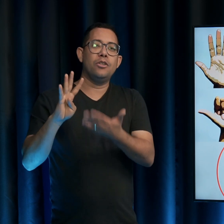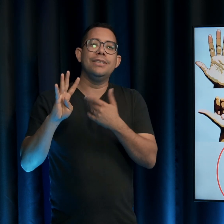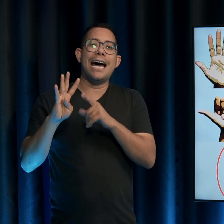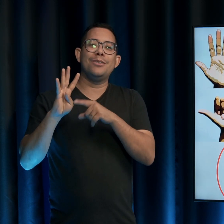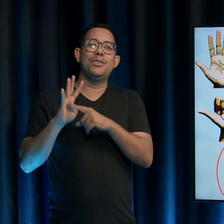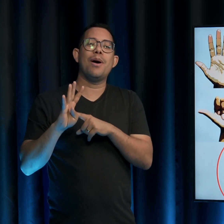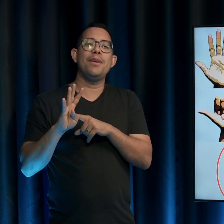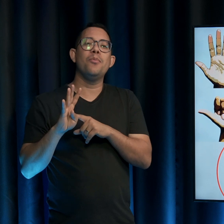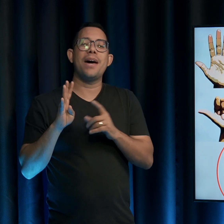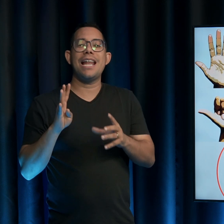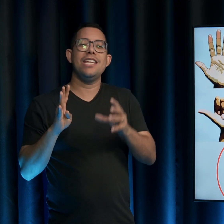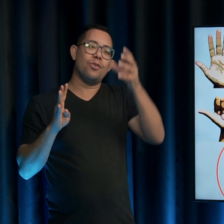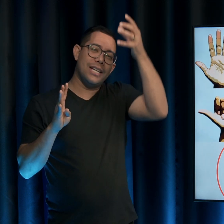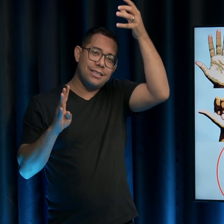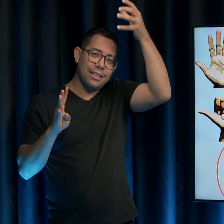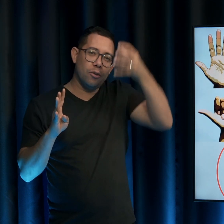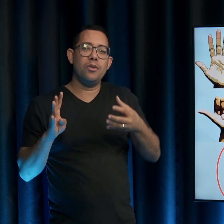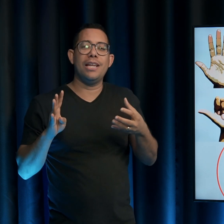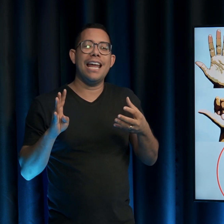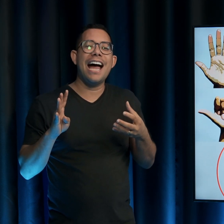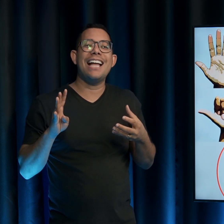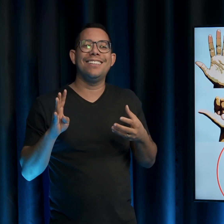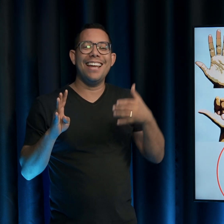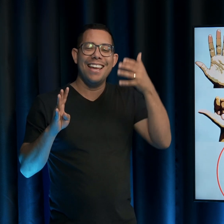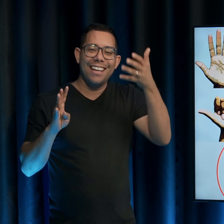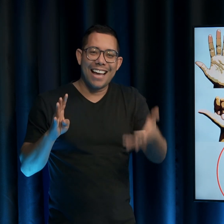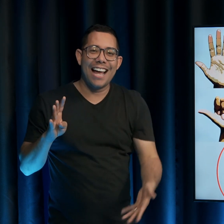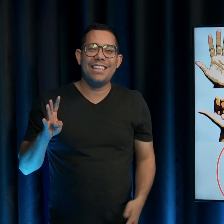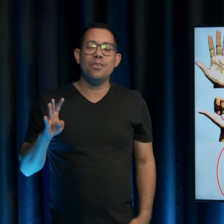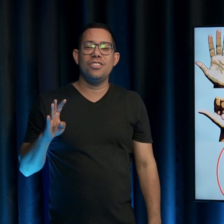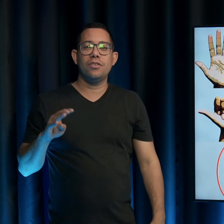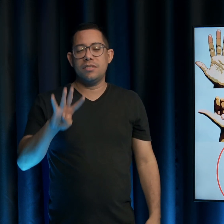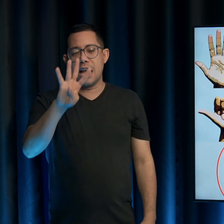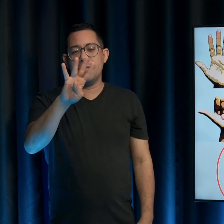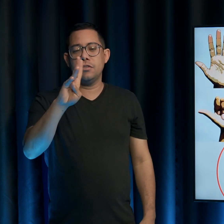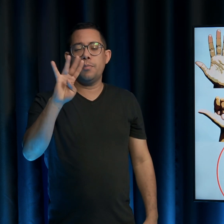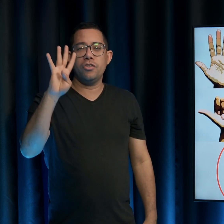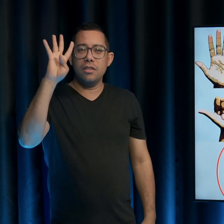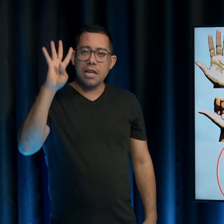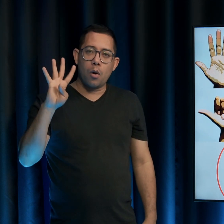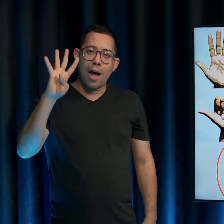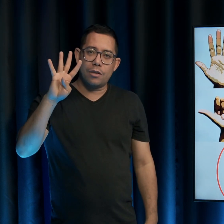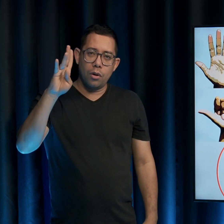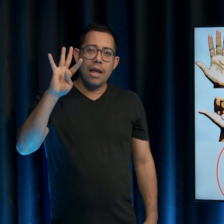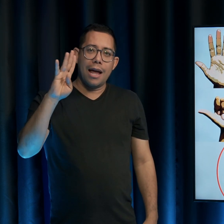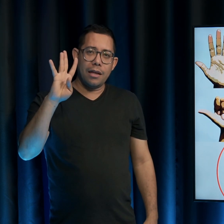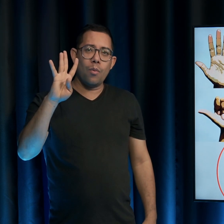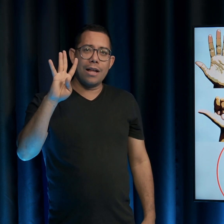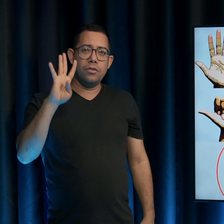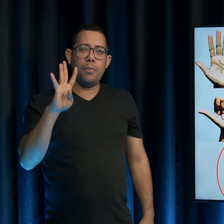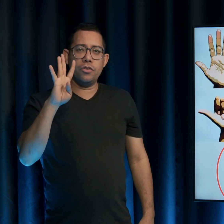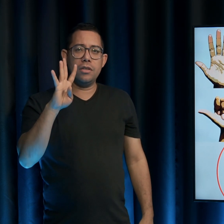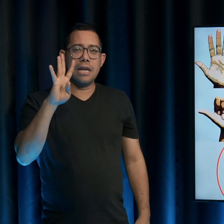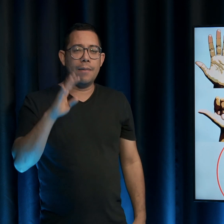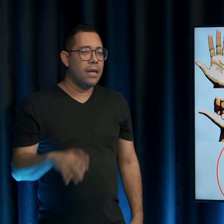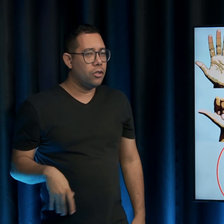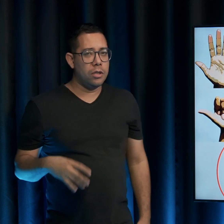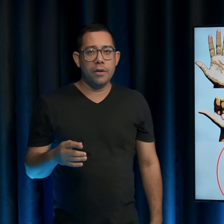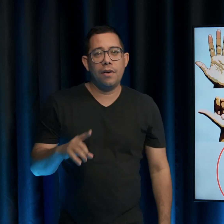ajudaram seu amigo paralítico a descer sobre o telhado, né, até onde Jesus estava. Então, você pode utilizar 4. Até 4 você pode utilizar. Então, você pode falar